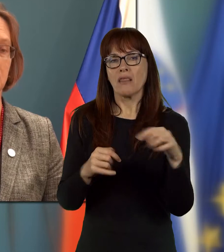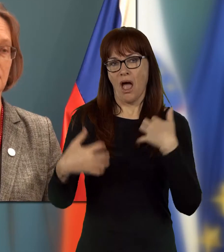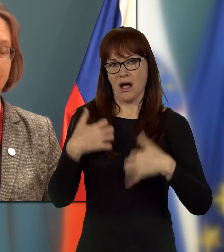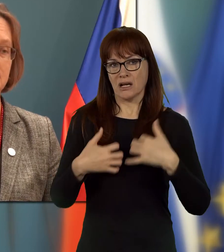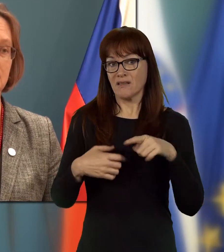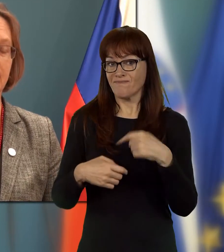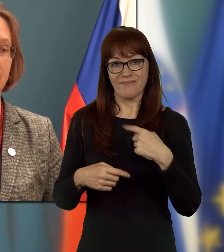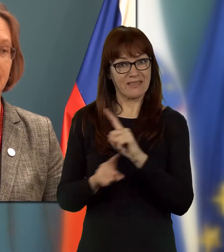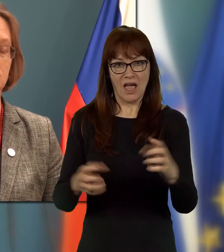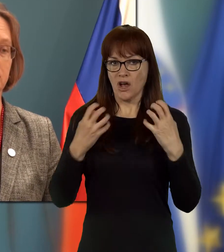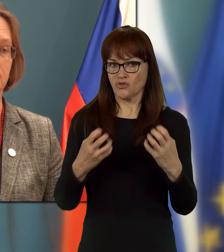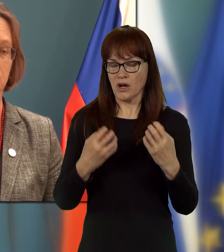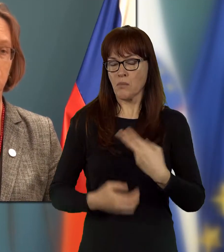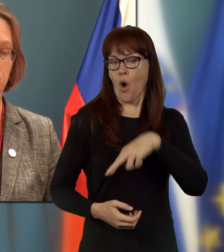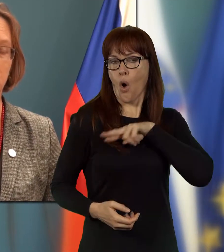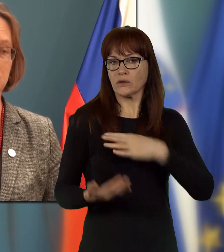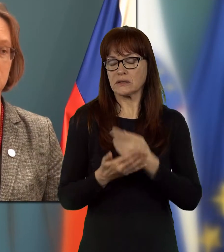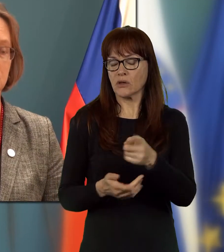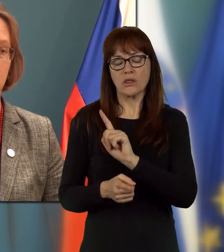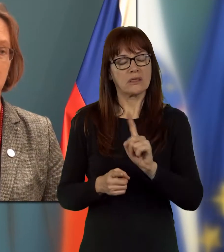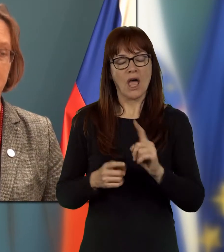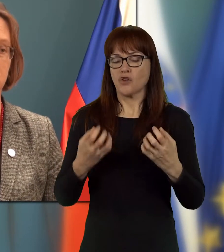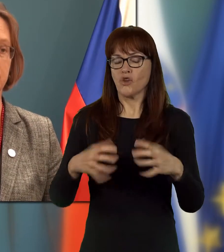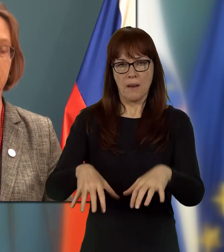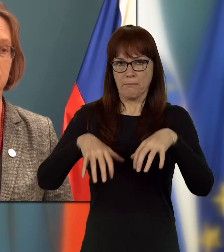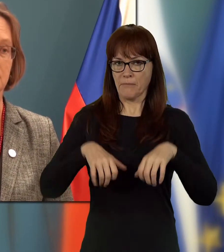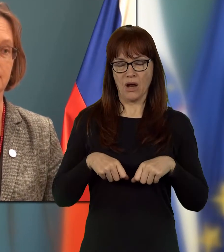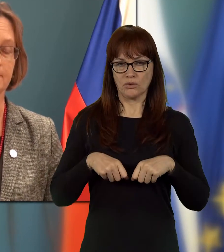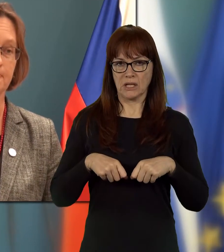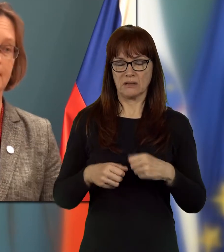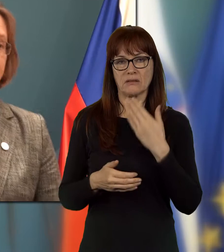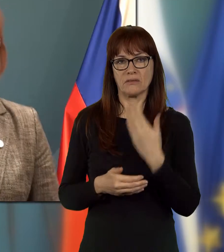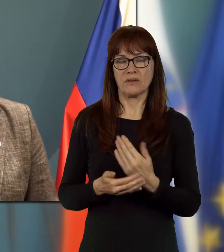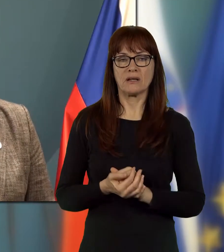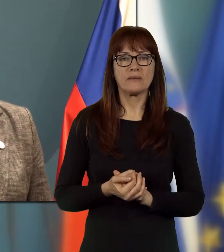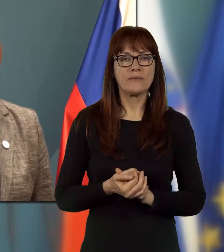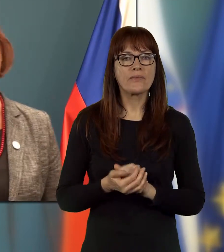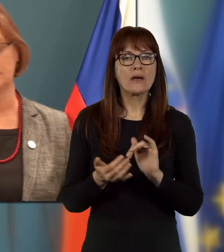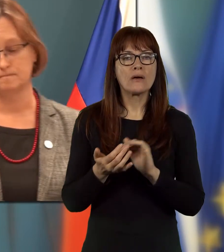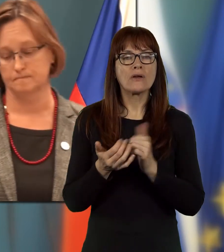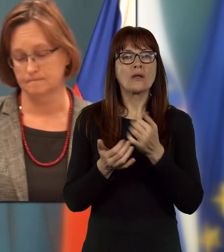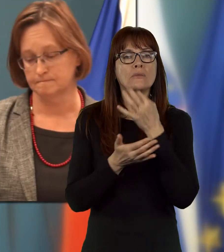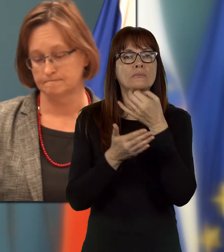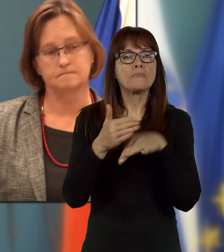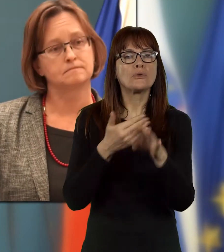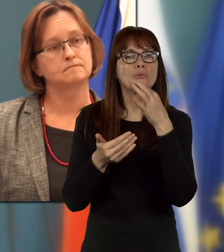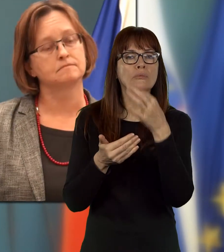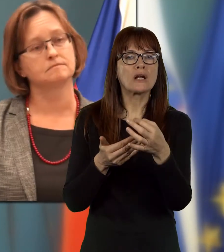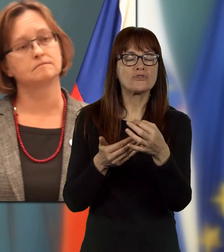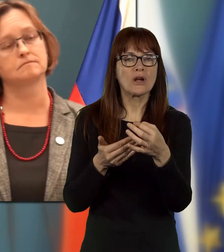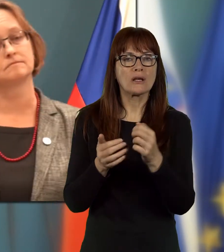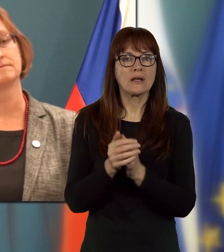krizo. Jaz si tega ne želim in odgovornosti za to ne želim prevzeti. Hvala. Tako mogoče samo še pod